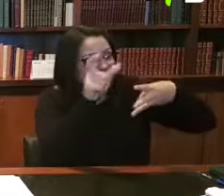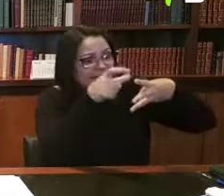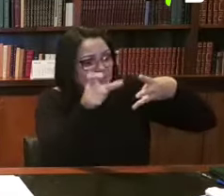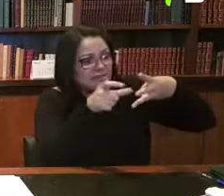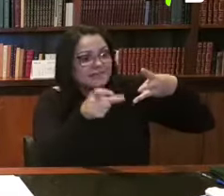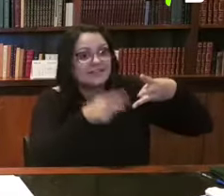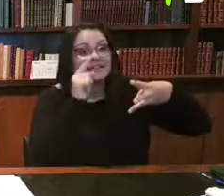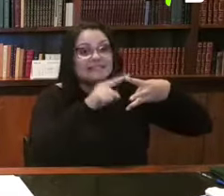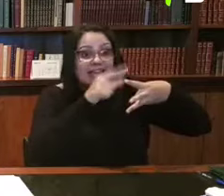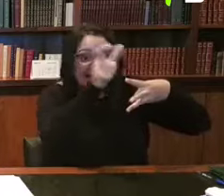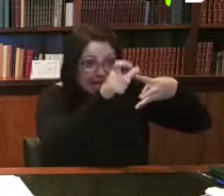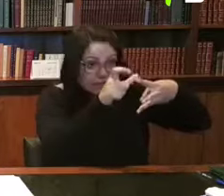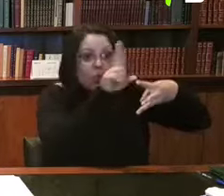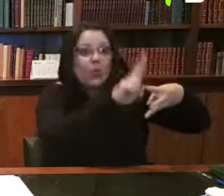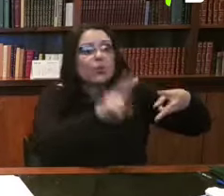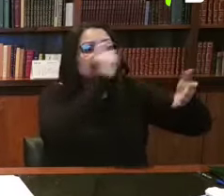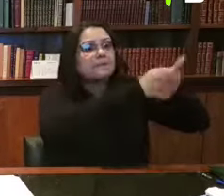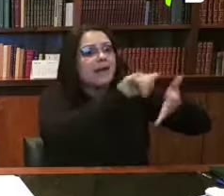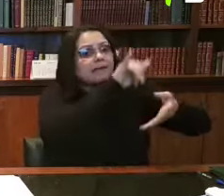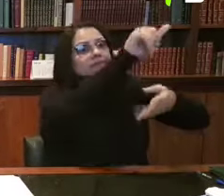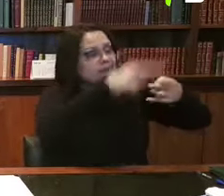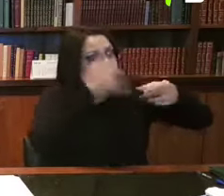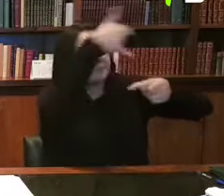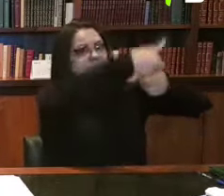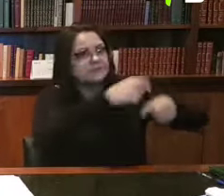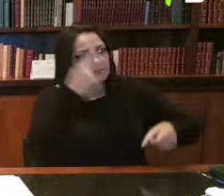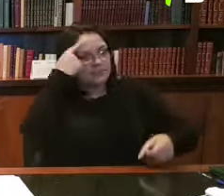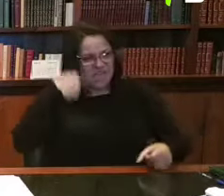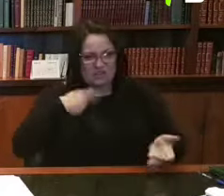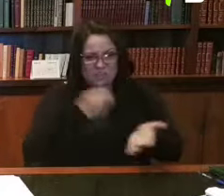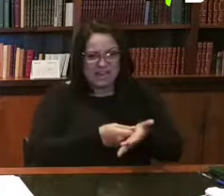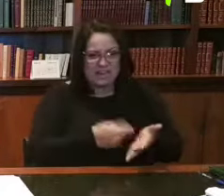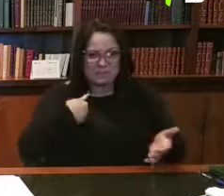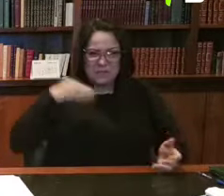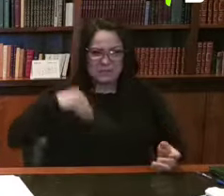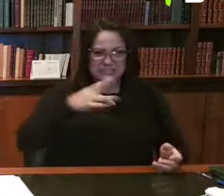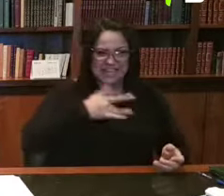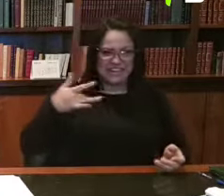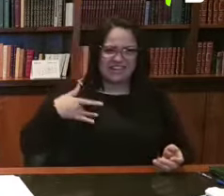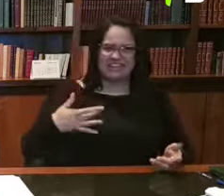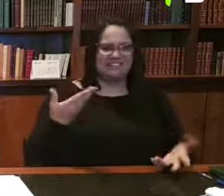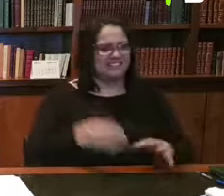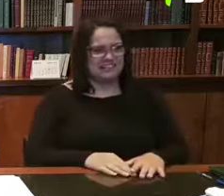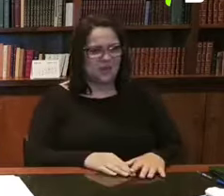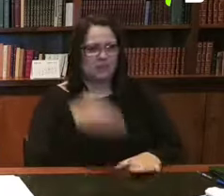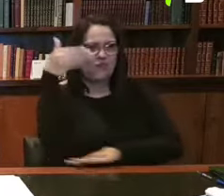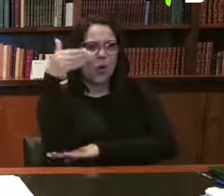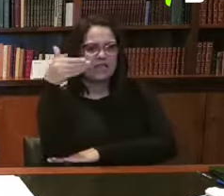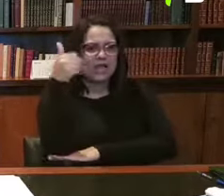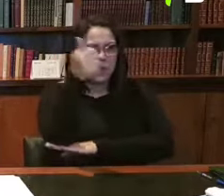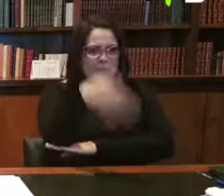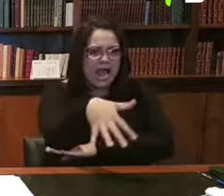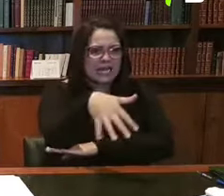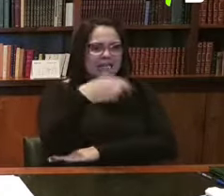ontem cartão corporativo quando viajo todo pessoal tá com esse cartão alguns antes de eu pagar a despesa com meu salário foi que eu ficar no hotel